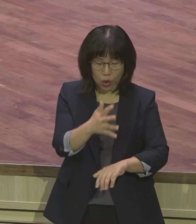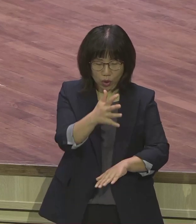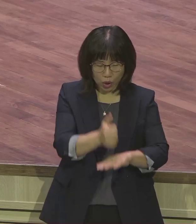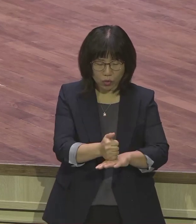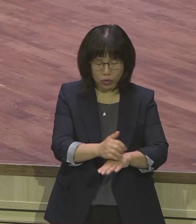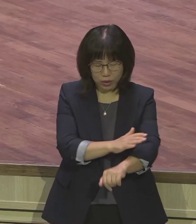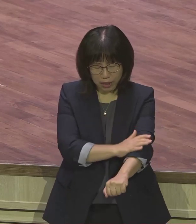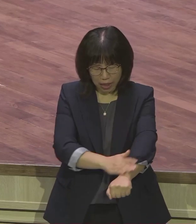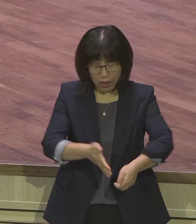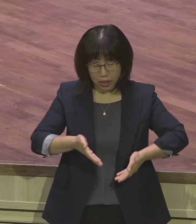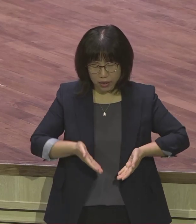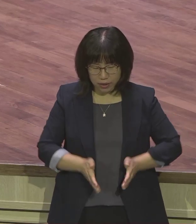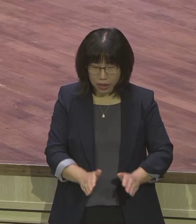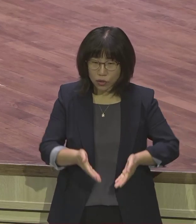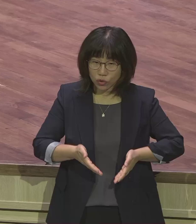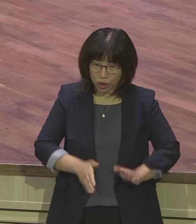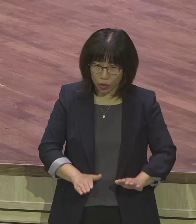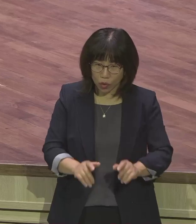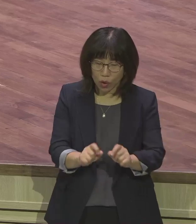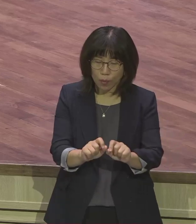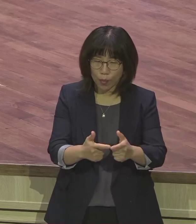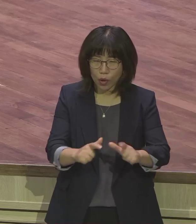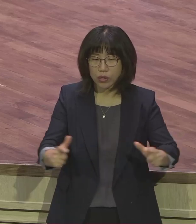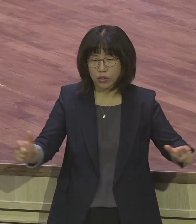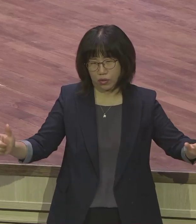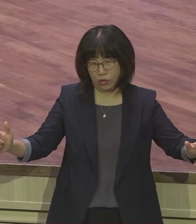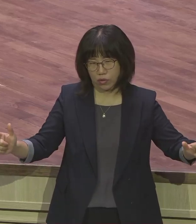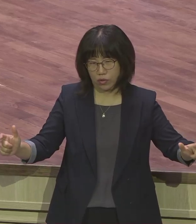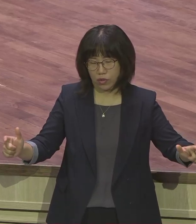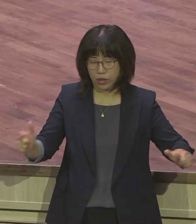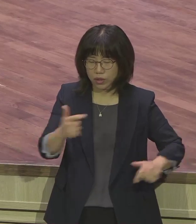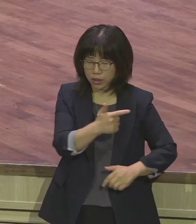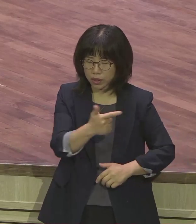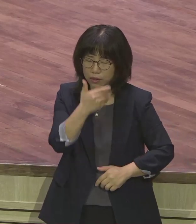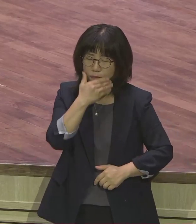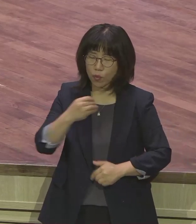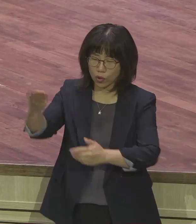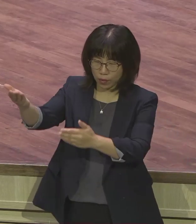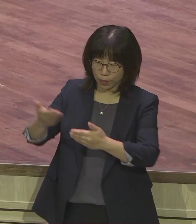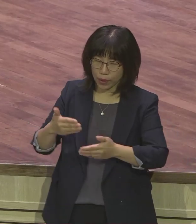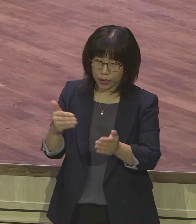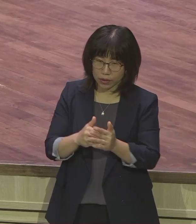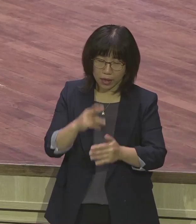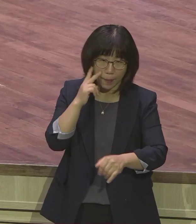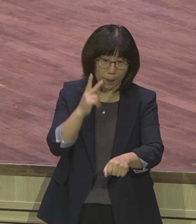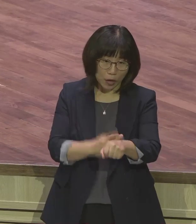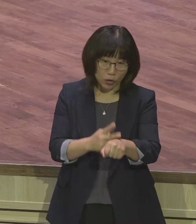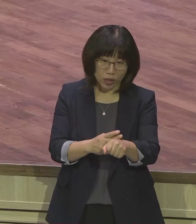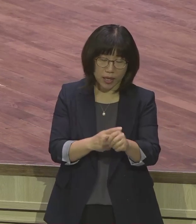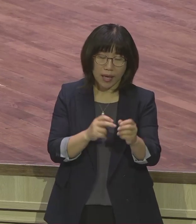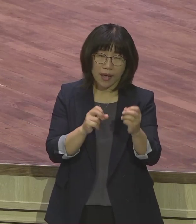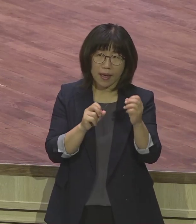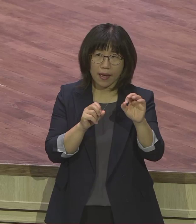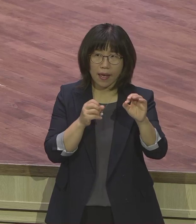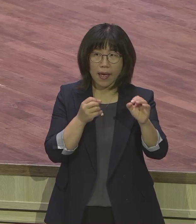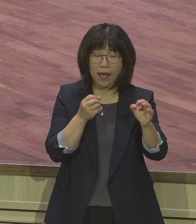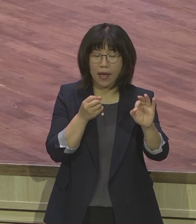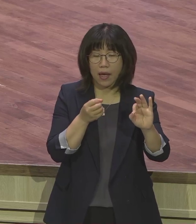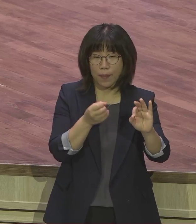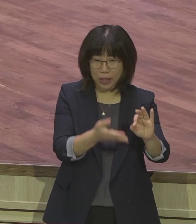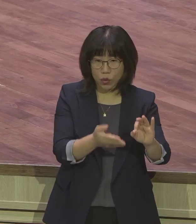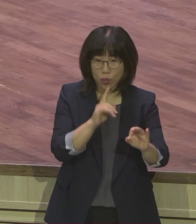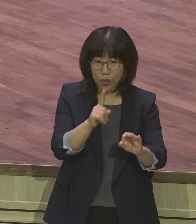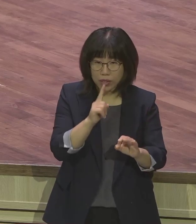계속 그냥 엄청난 그런 축복을 받는 거예요 바울은 에베스 3장 1절에 우리가 구하거나 생각하는